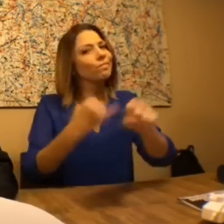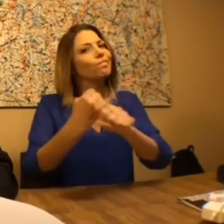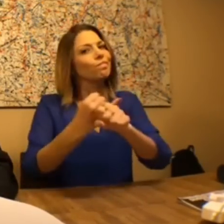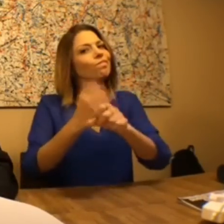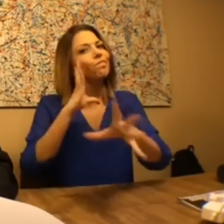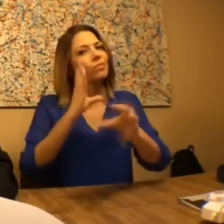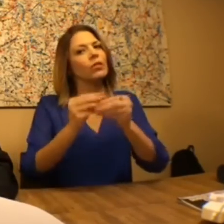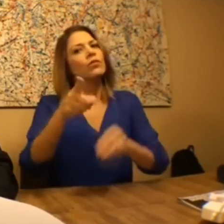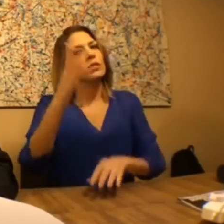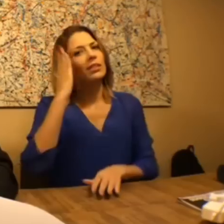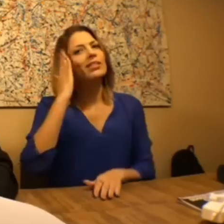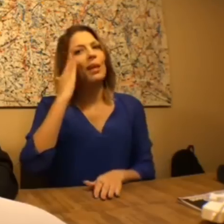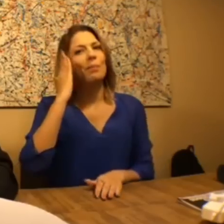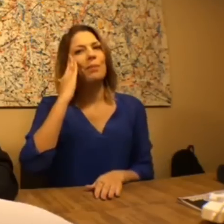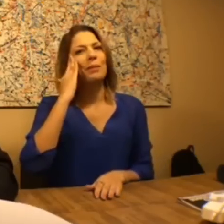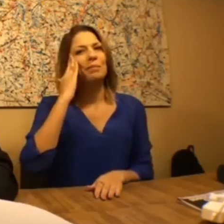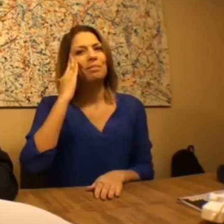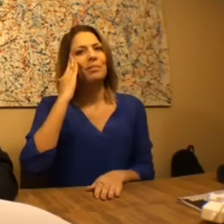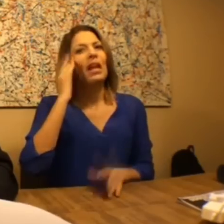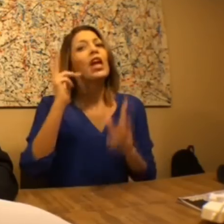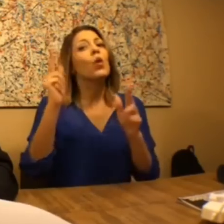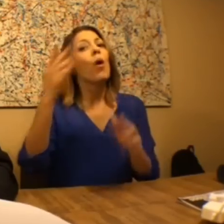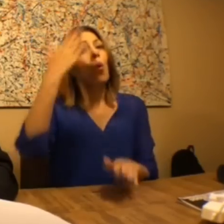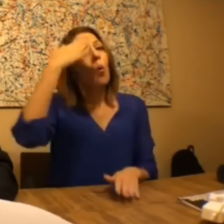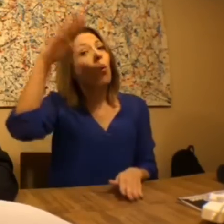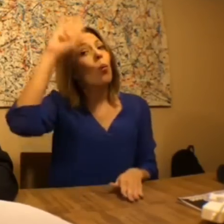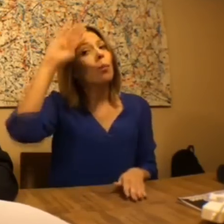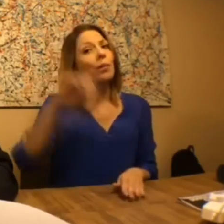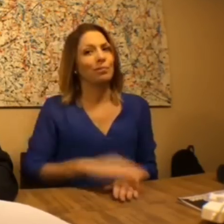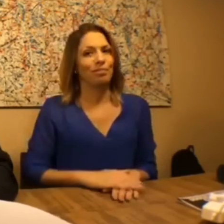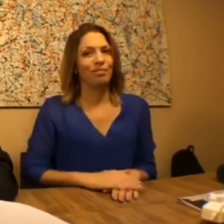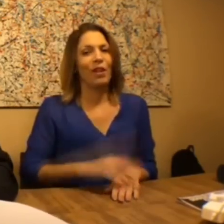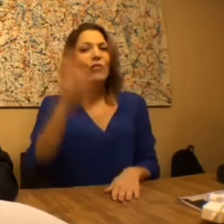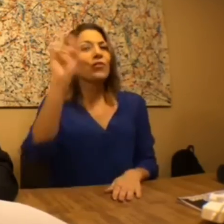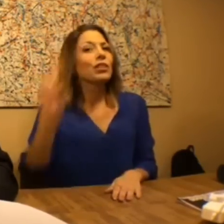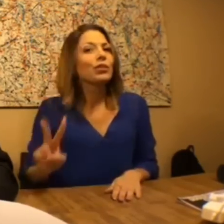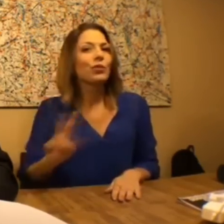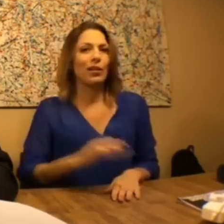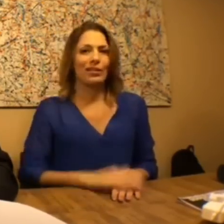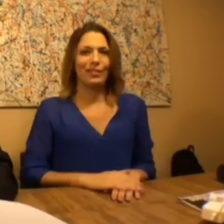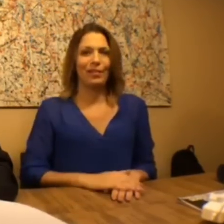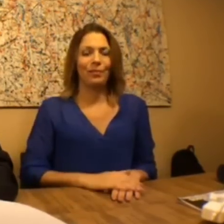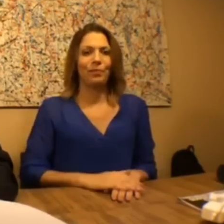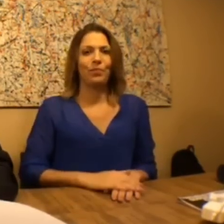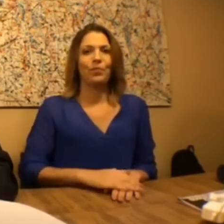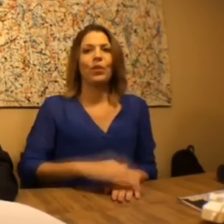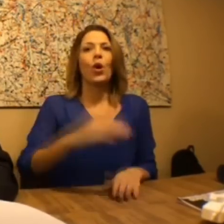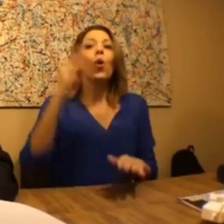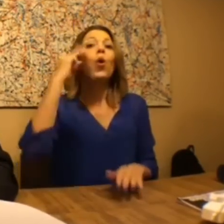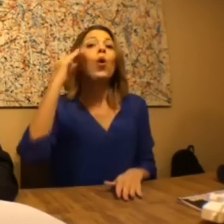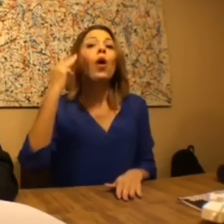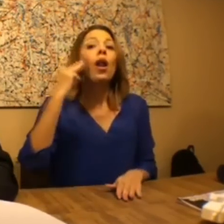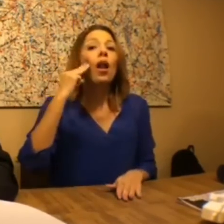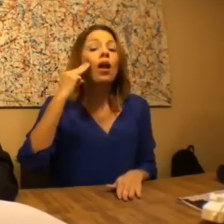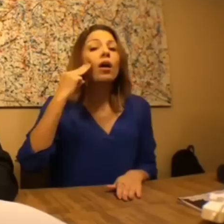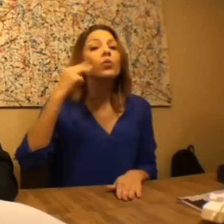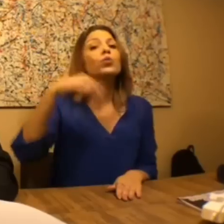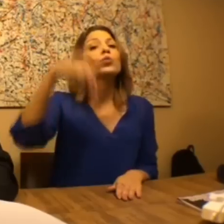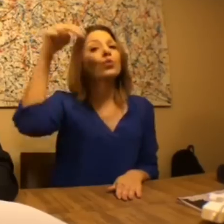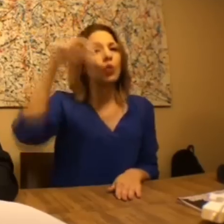que é isso? Qual a imprensa de Cuba? Qual a imprensa da Venezuela? Da Coreia do Norte,